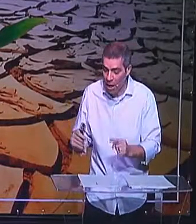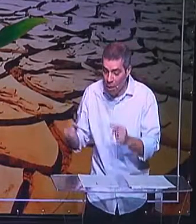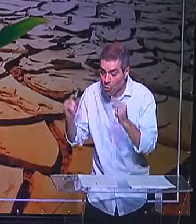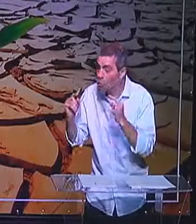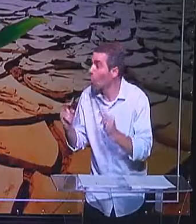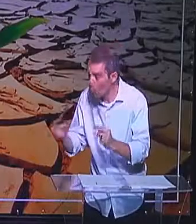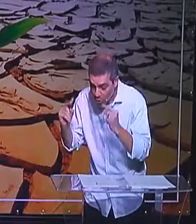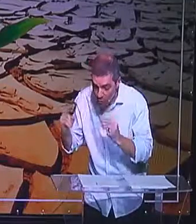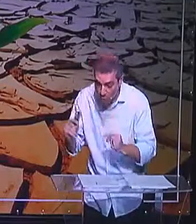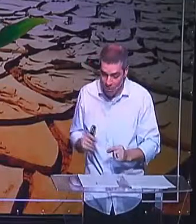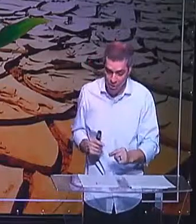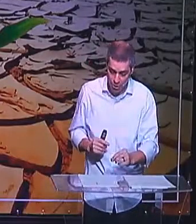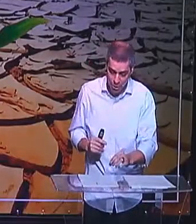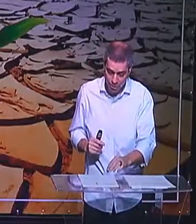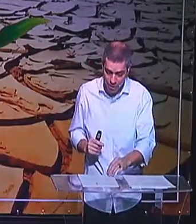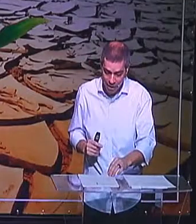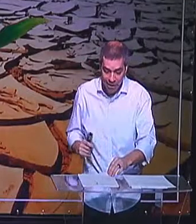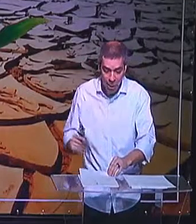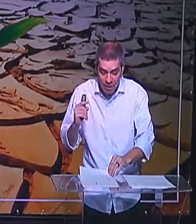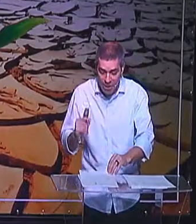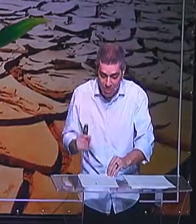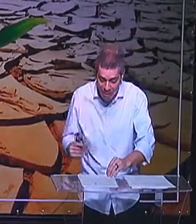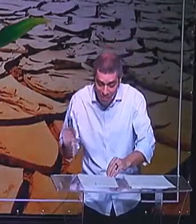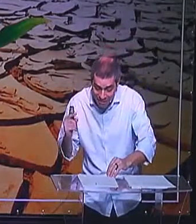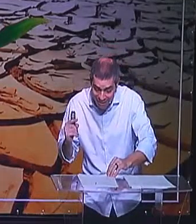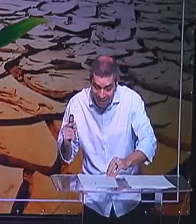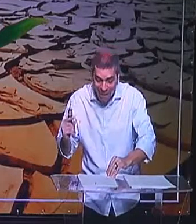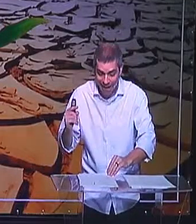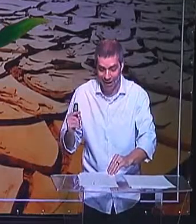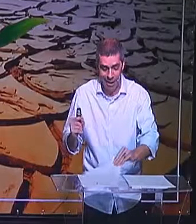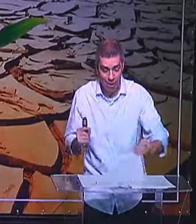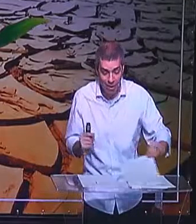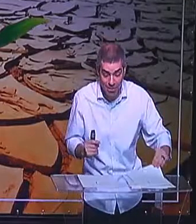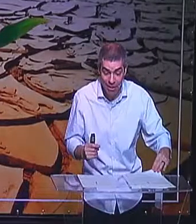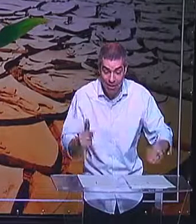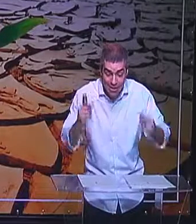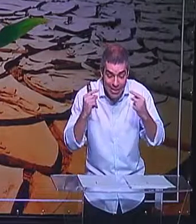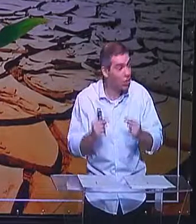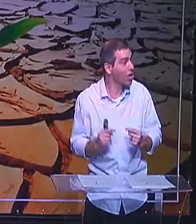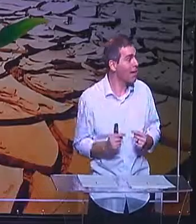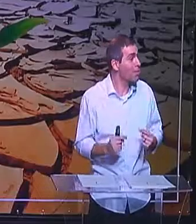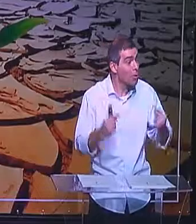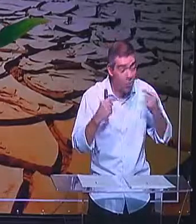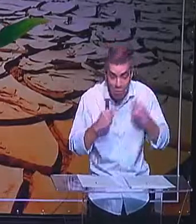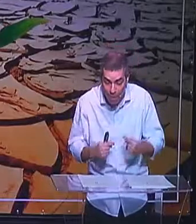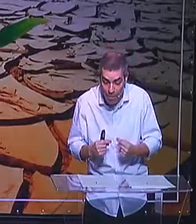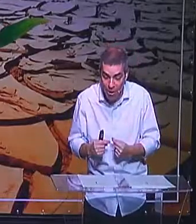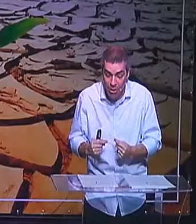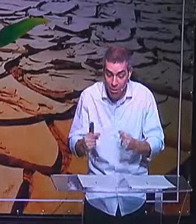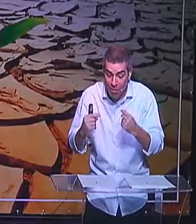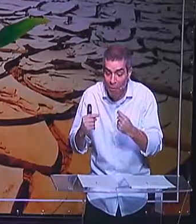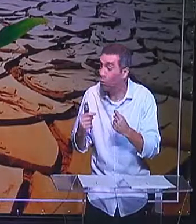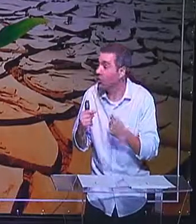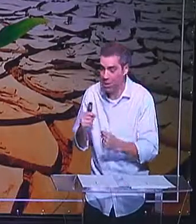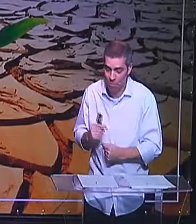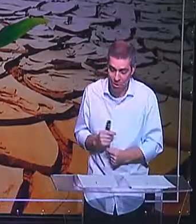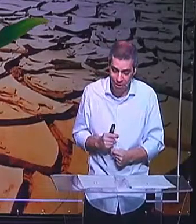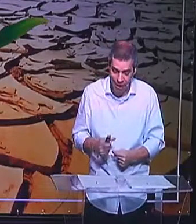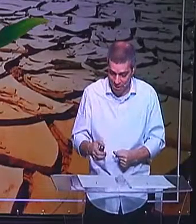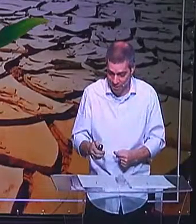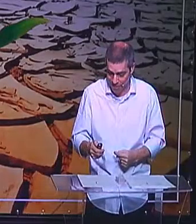eu estou morto eu tenho outro senhorio não preciso mais me atentar para as minhas exigências para os meus caprichos para minha vontade